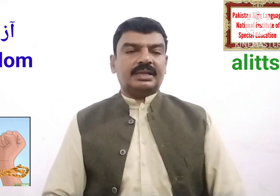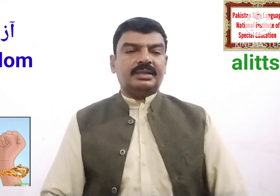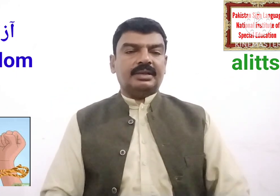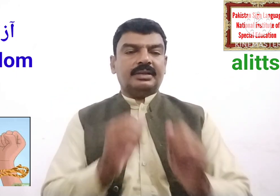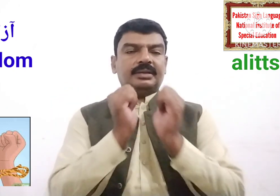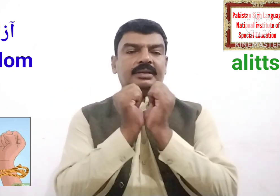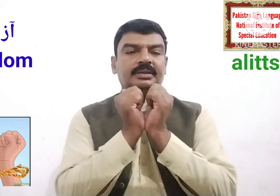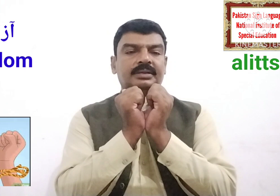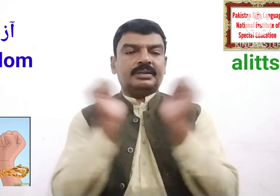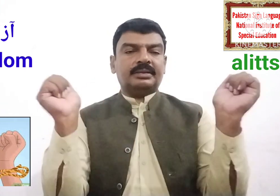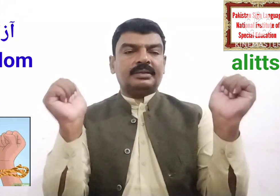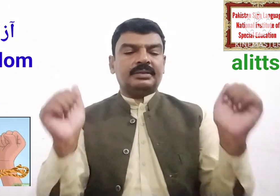आज़ादी,